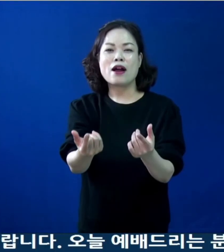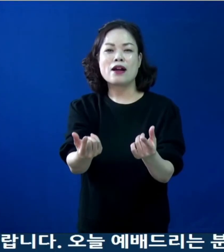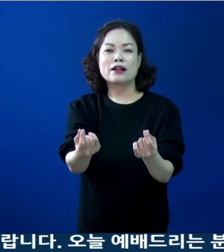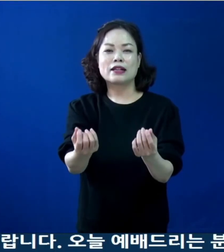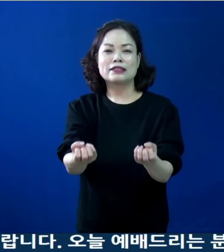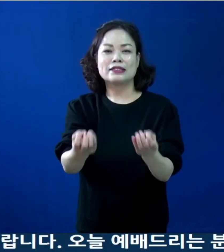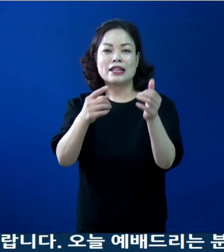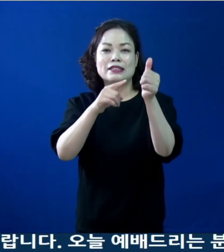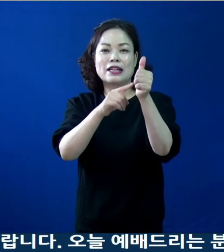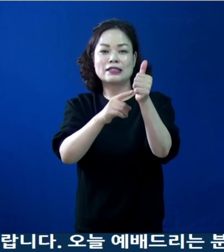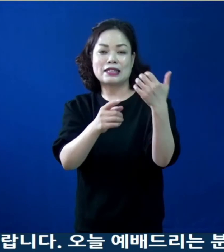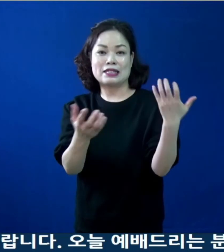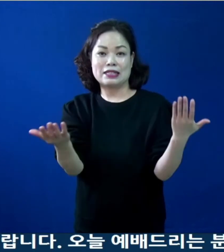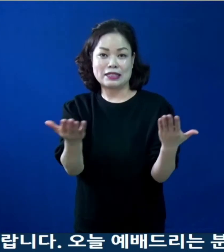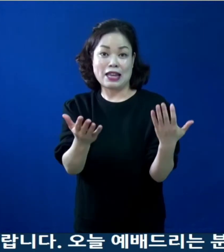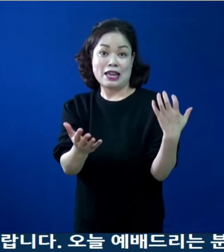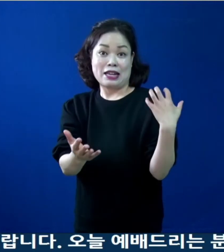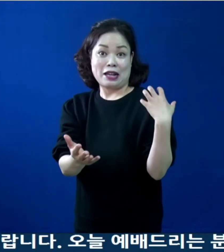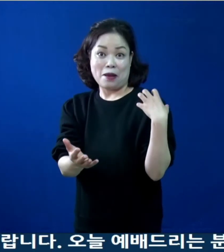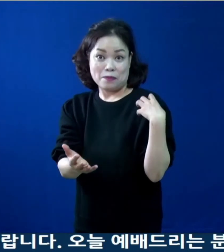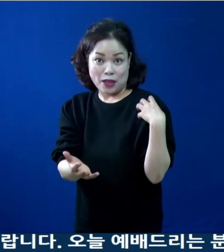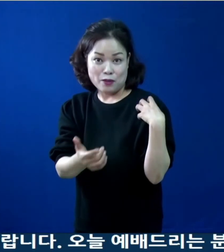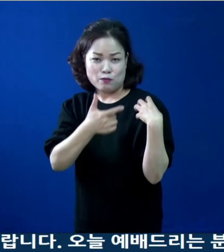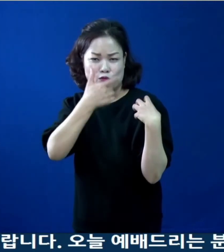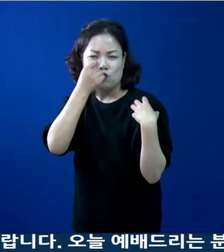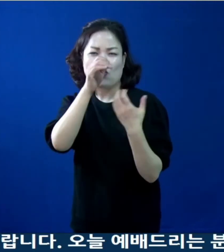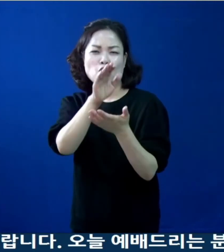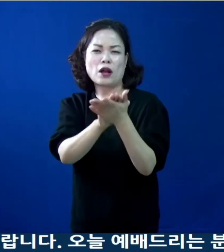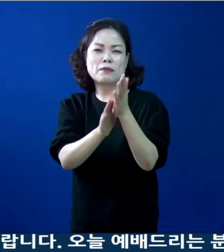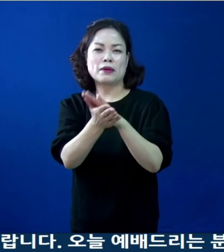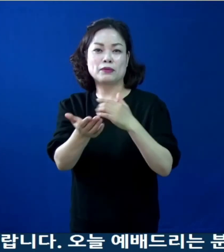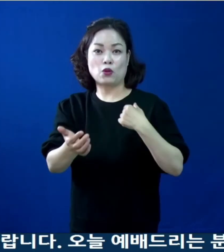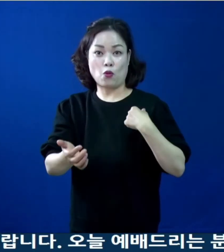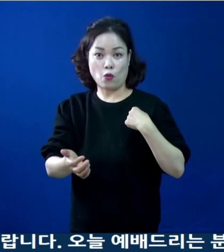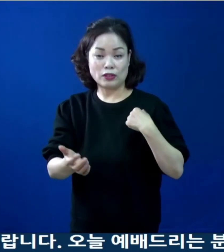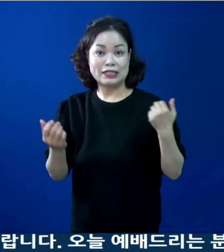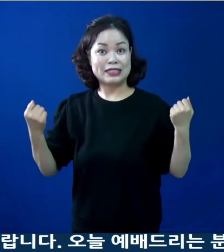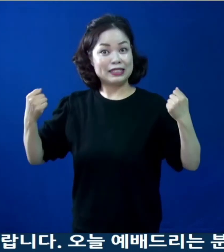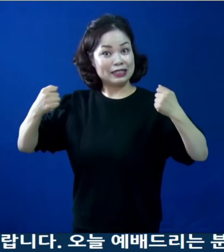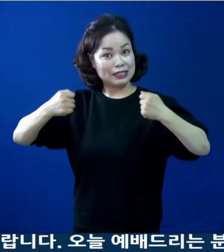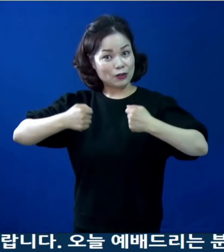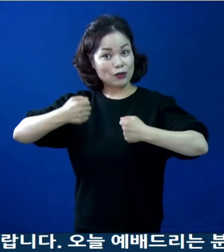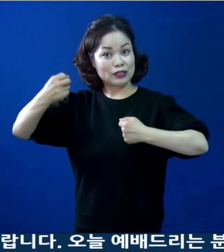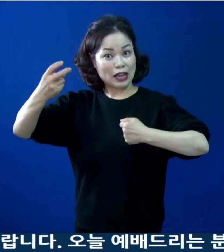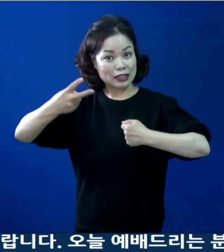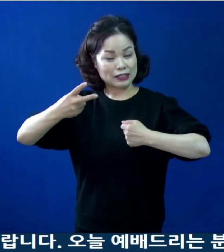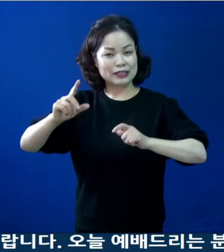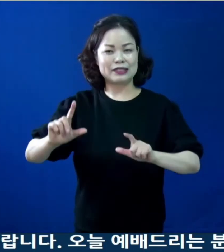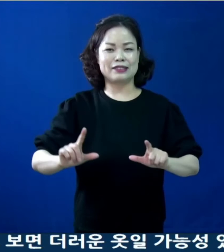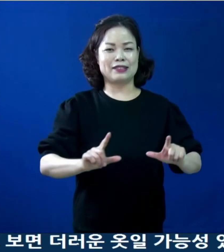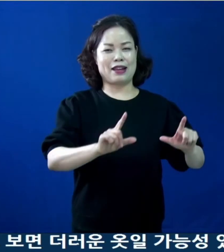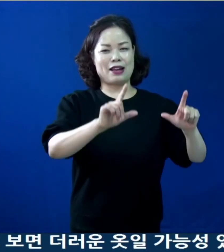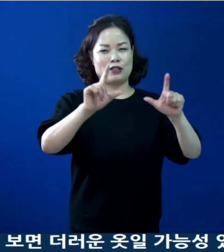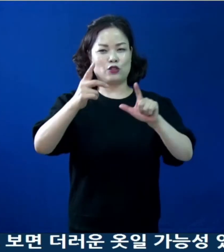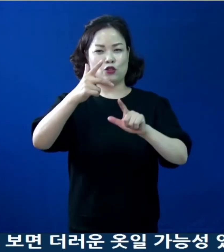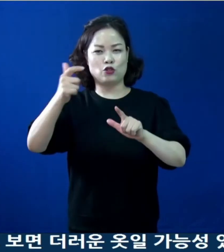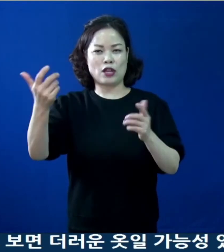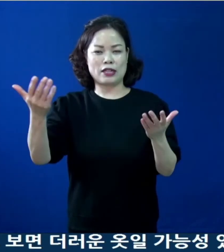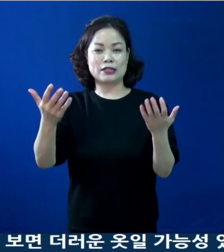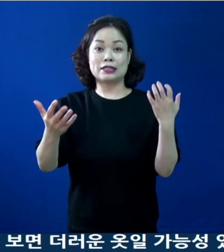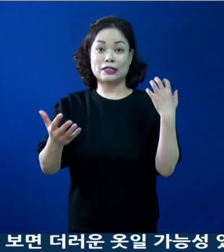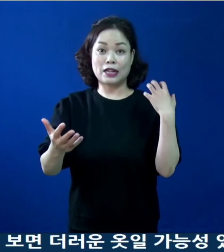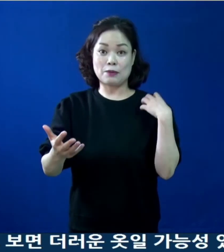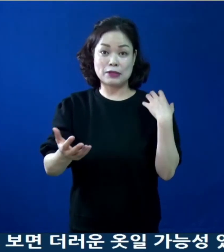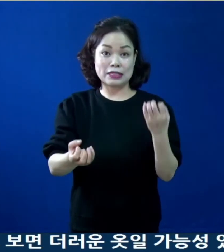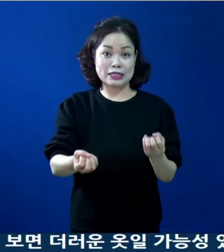걸맞는 그 사역을 감당하기에 부족함이 없는 그 옷을 입고 다시 우리가 사는, 주의 일을 감당해야